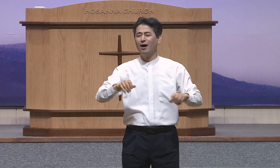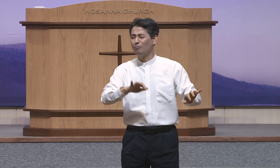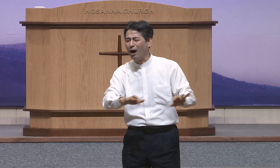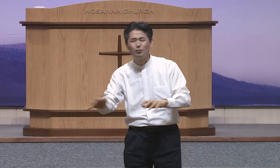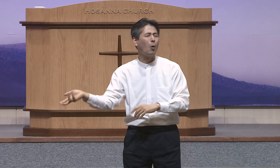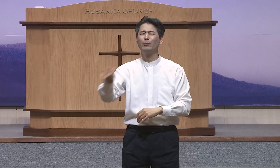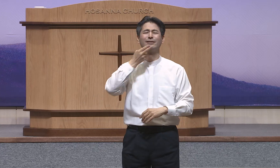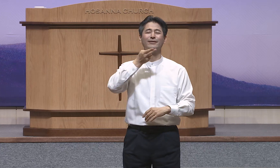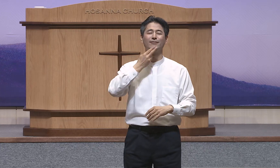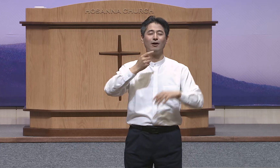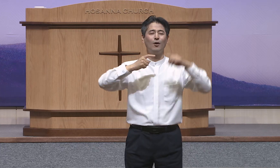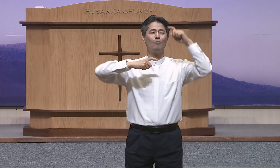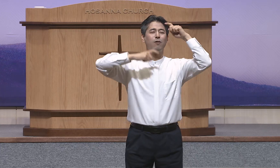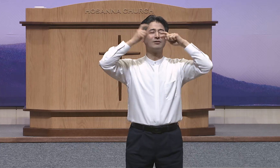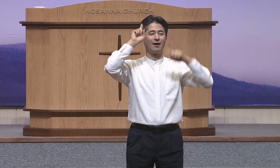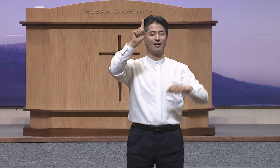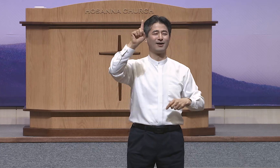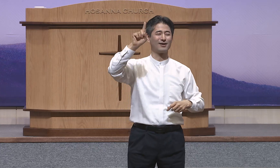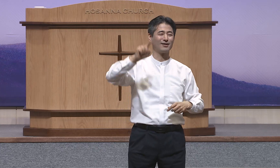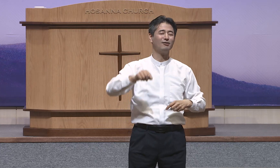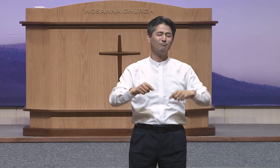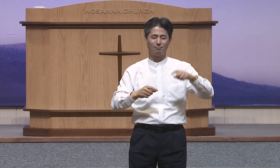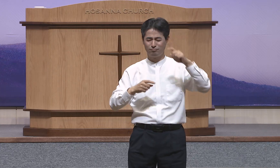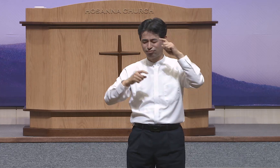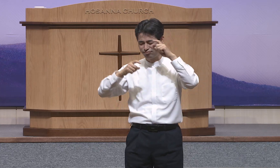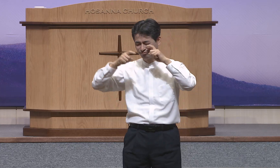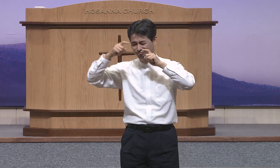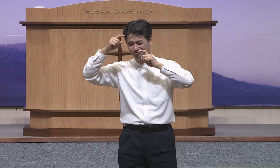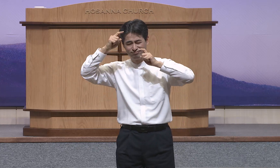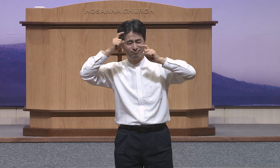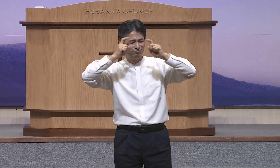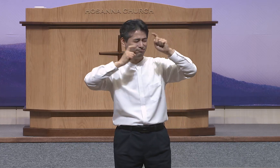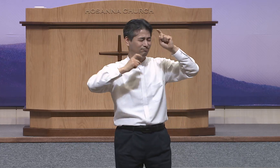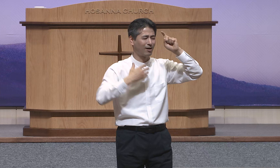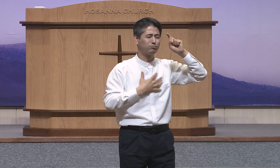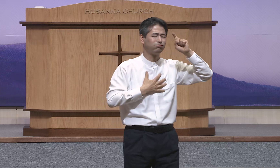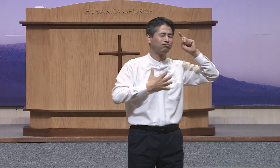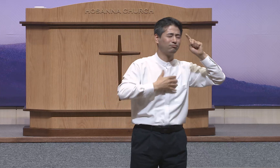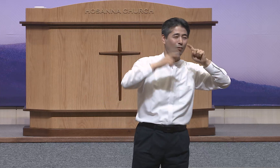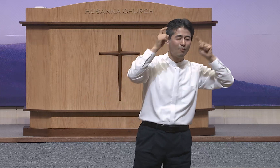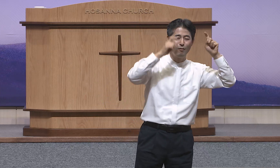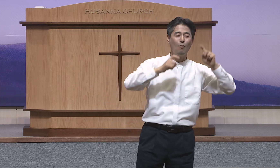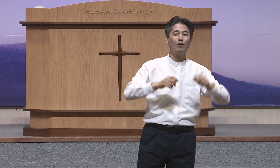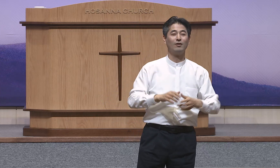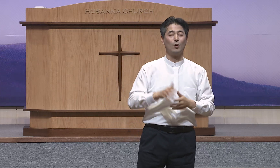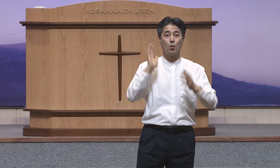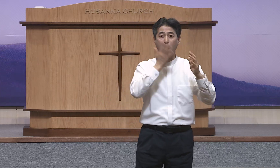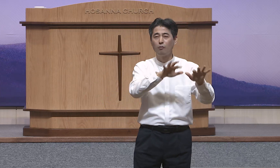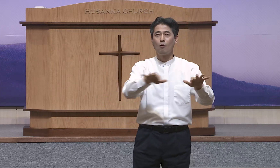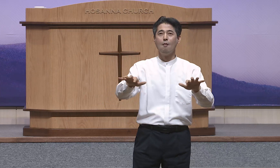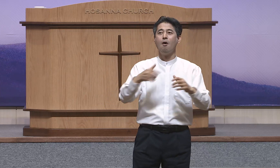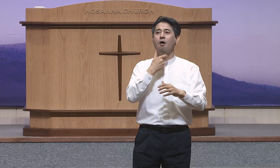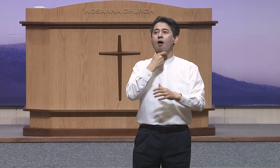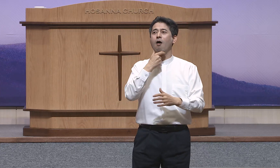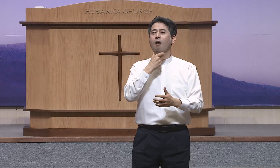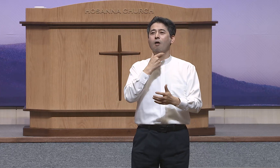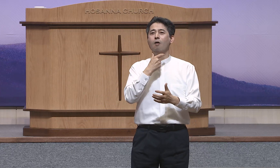찬양을 했는데 반주도 없고 박자도 없고 아무것도 없이 그냥 수어로 감정으로 찬양을 했을 때